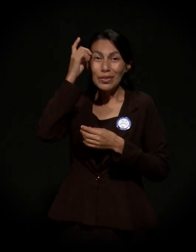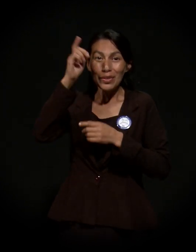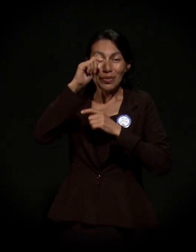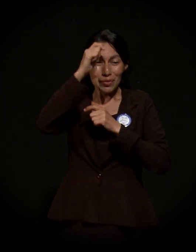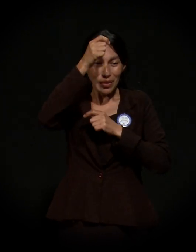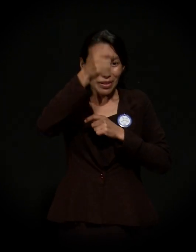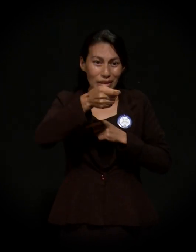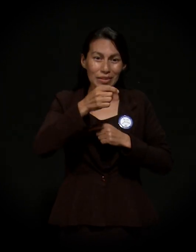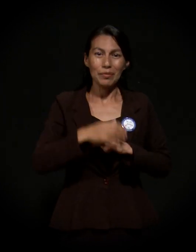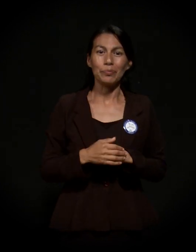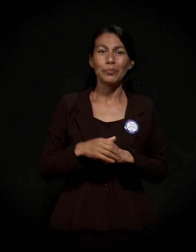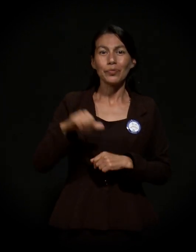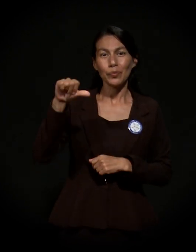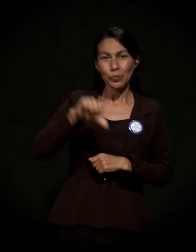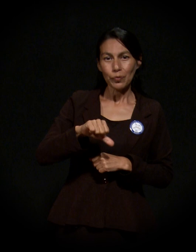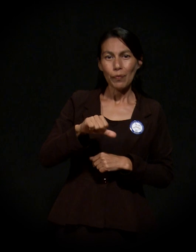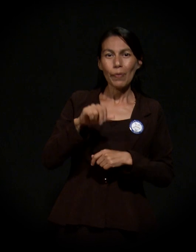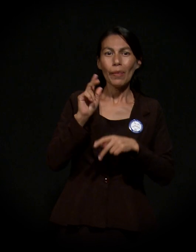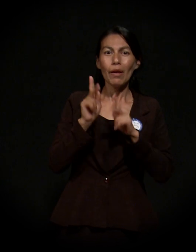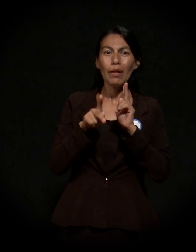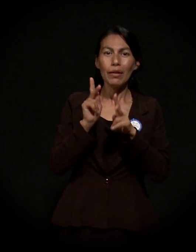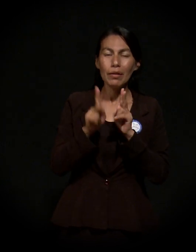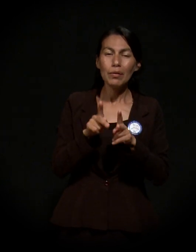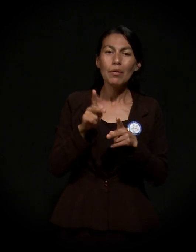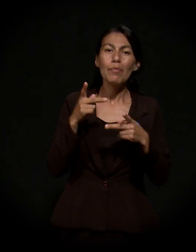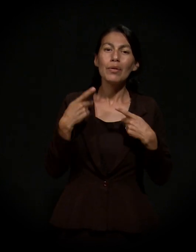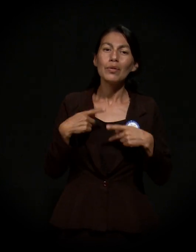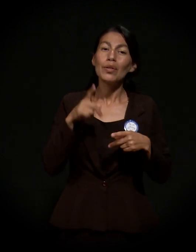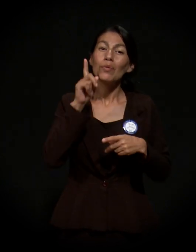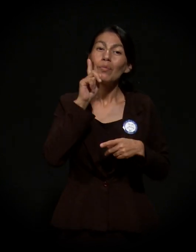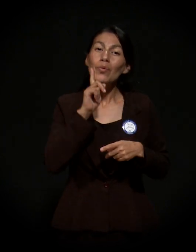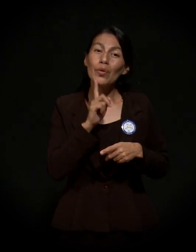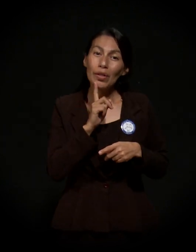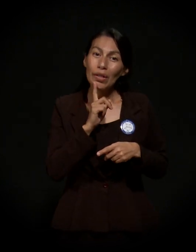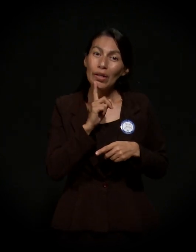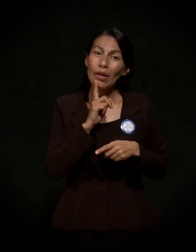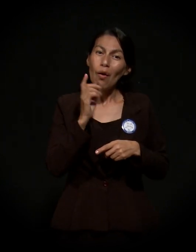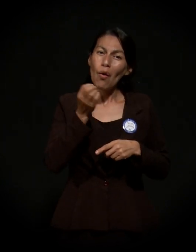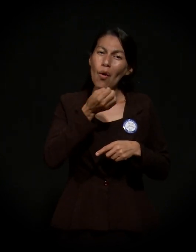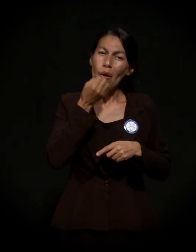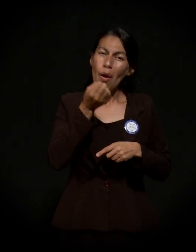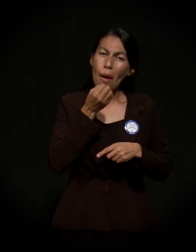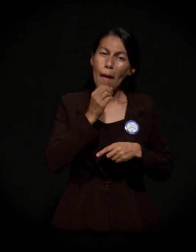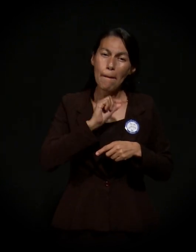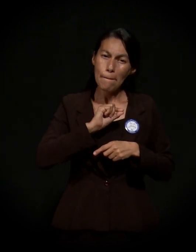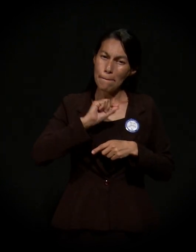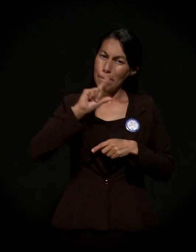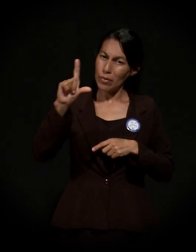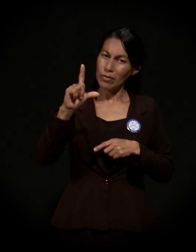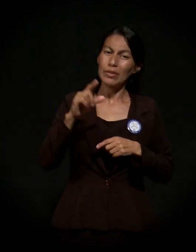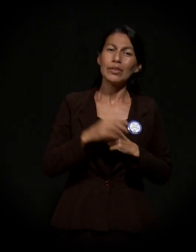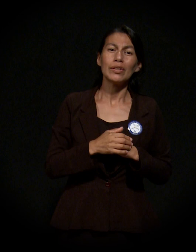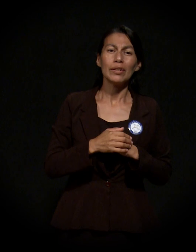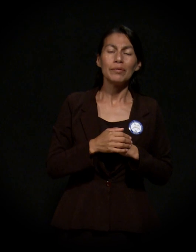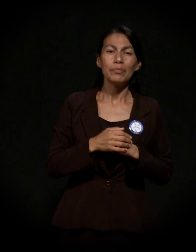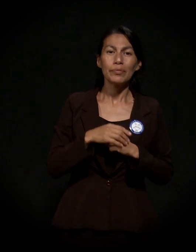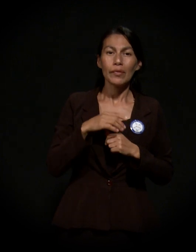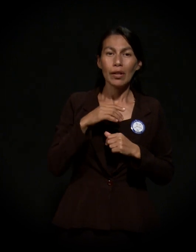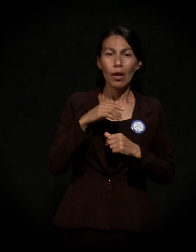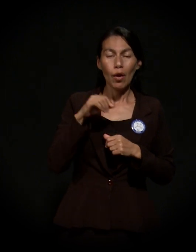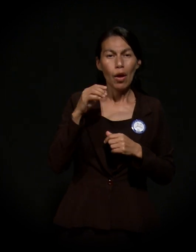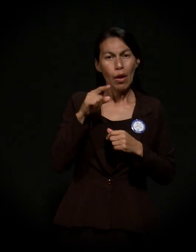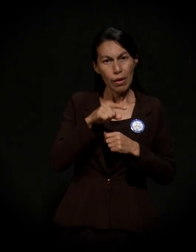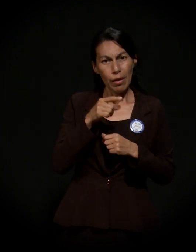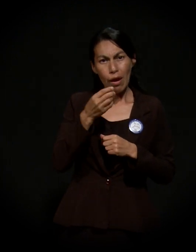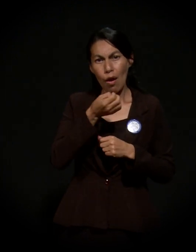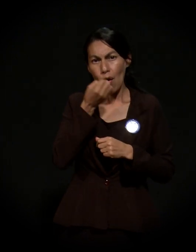académicamente que nos va a contar cómo desarrollar su fe en oración, porque Dios, queridos,